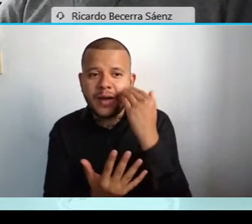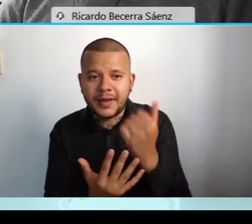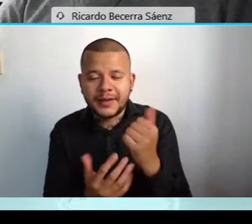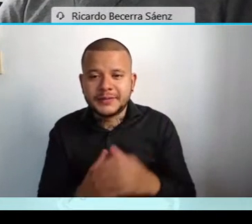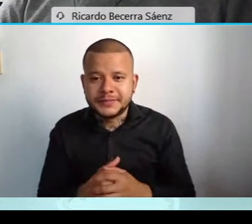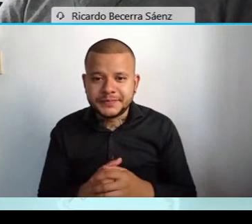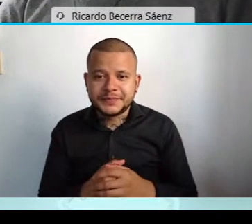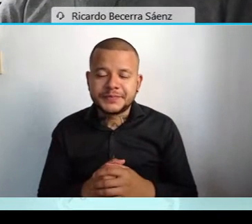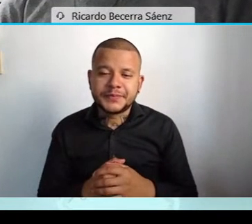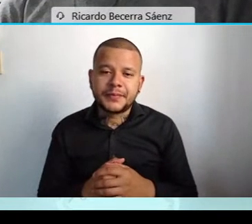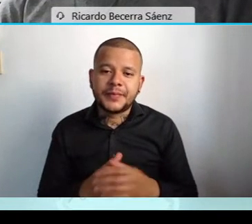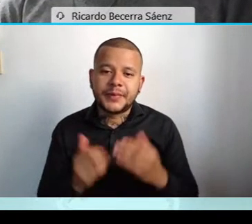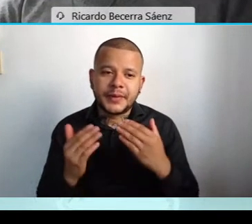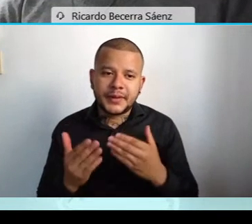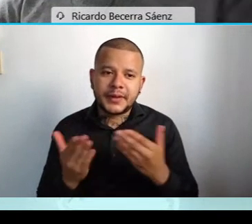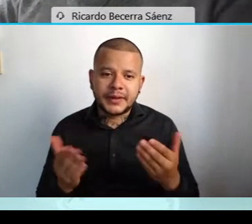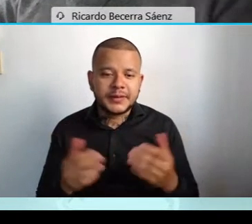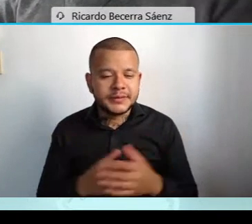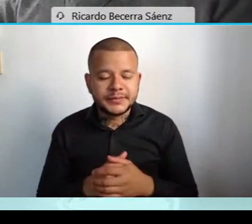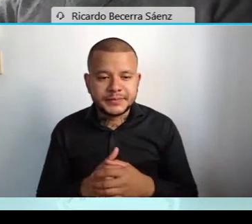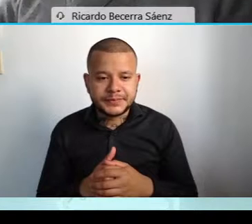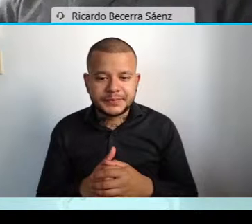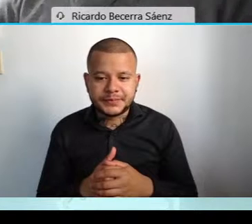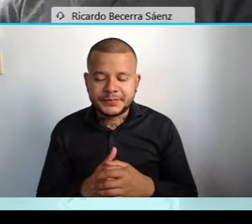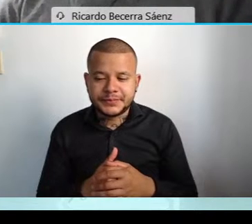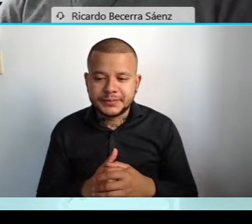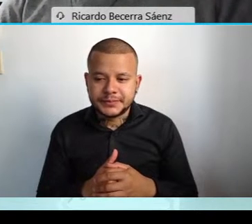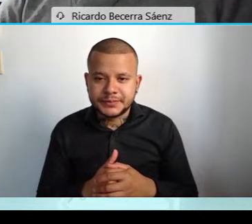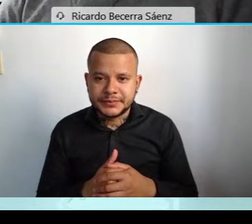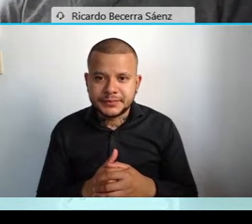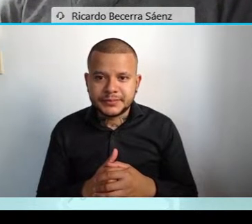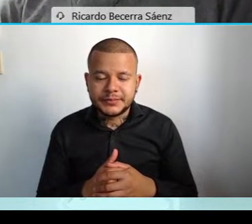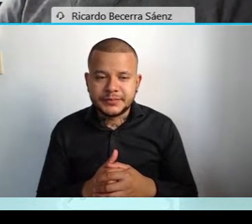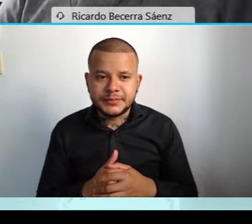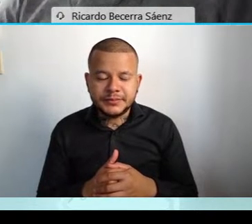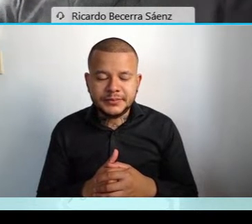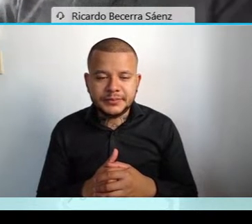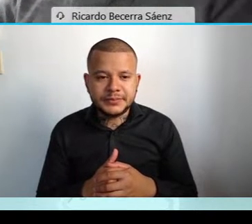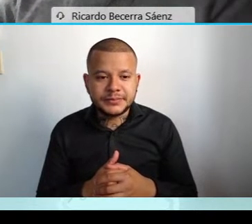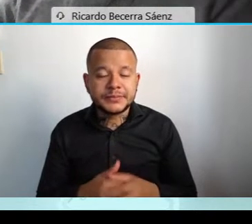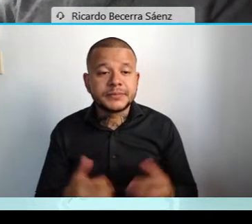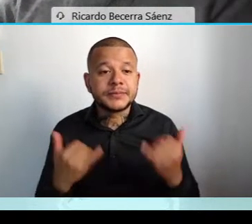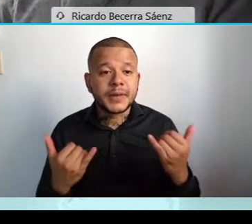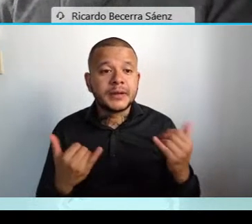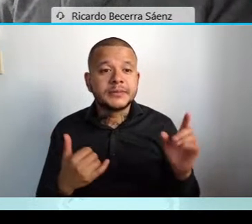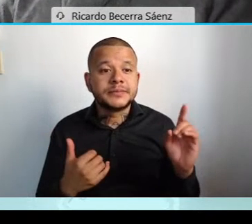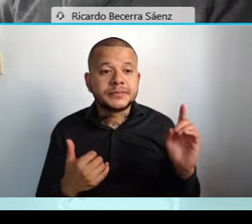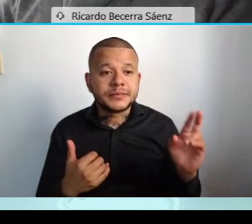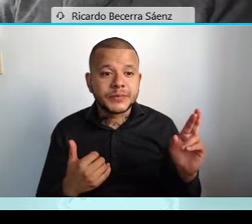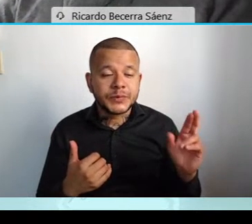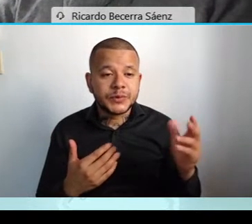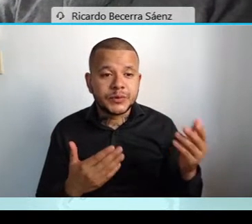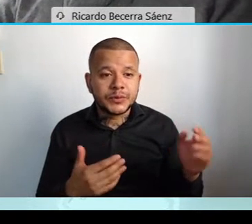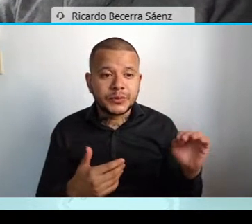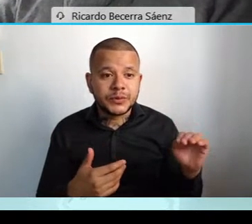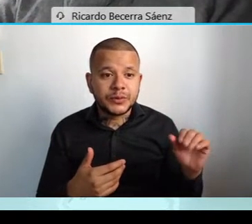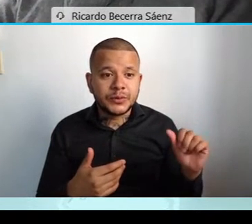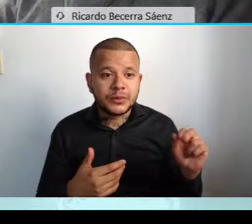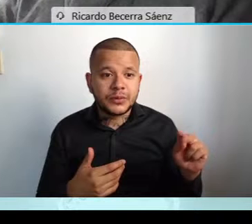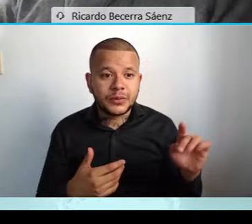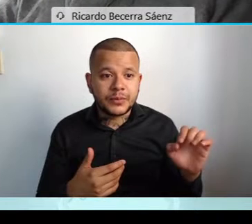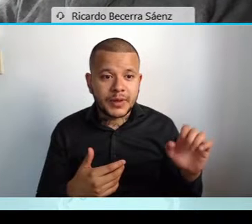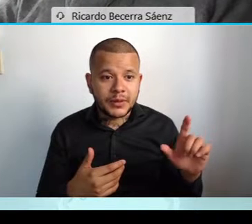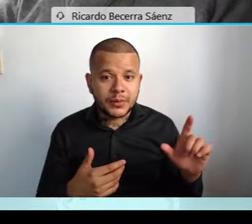Bendecida. Muchas gracias. Y pues, doctor Manuel, yo creo que con esta